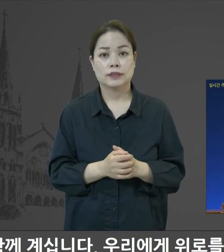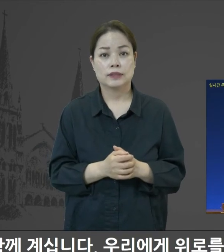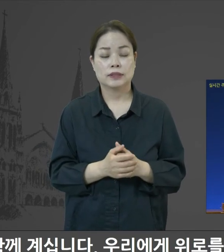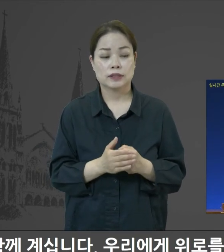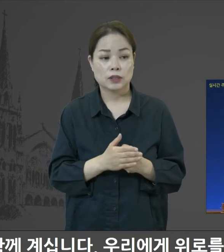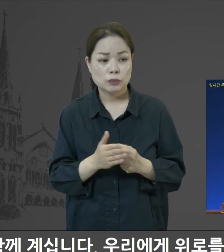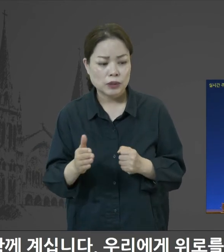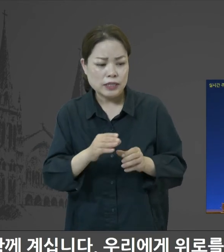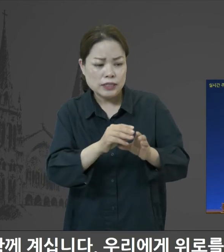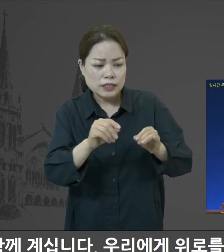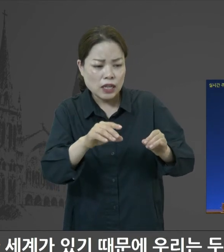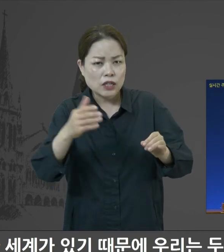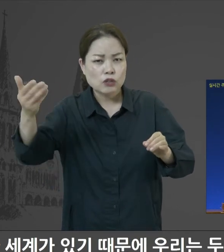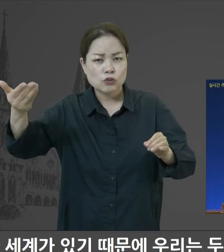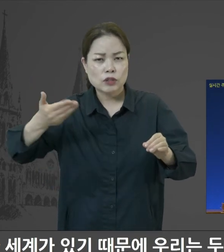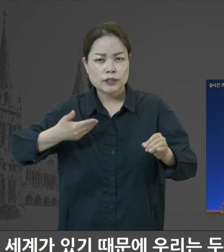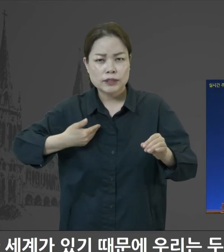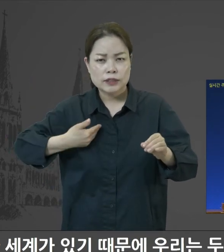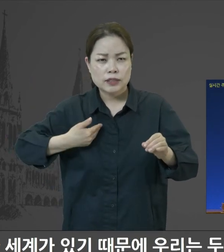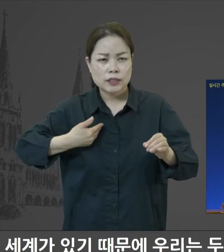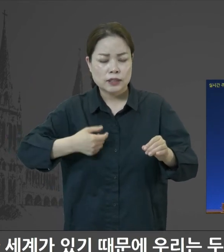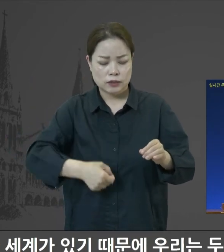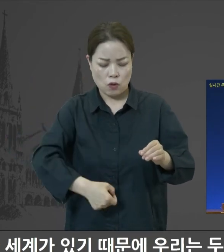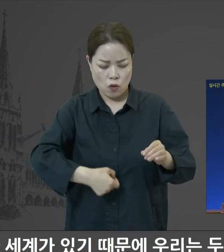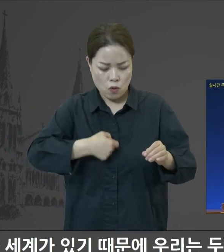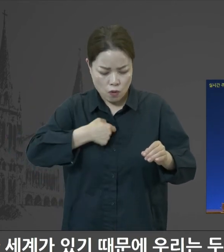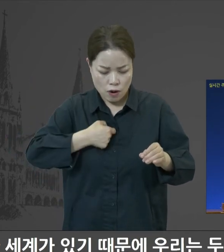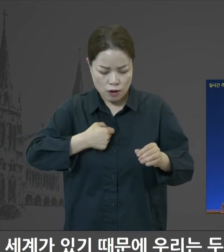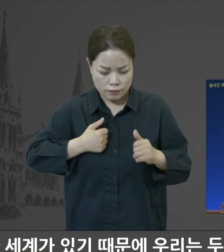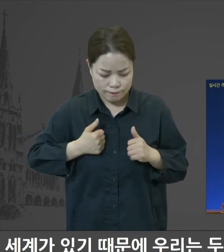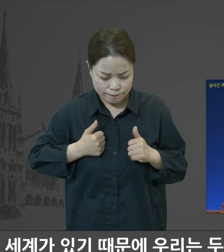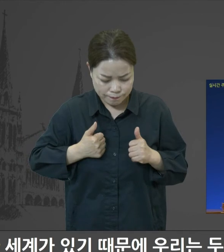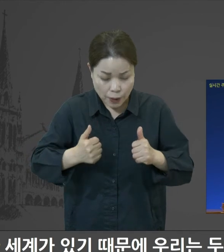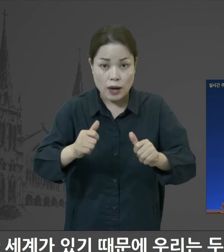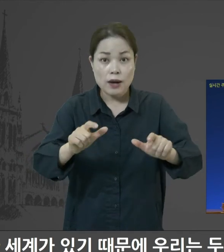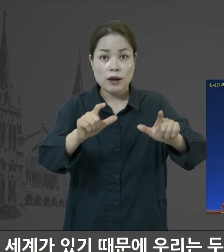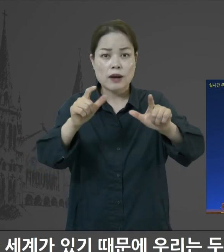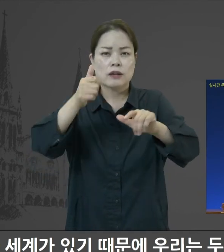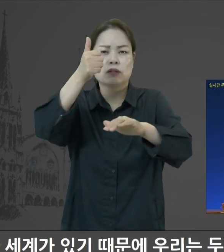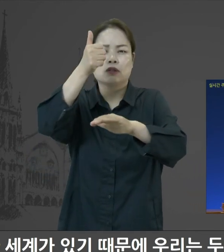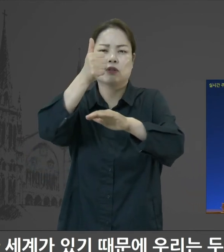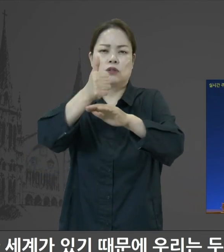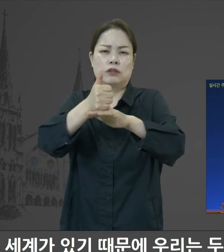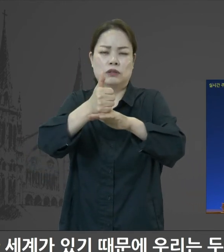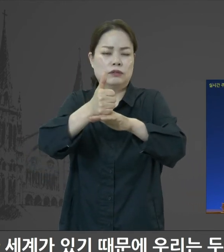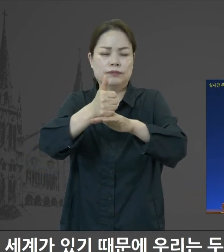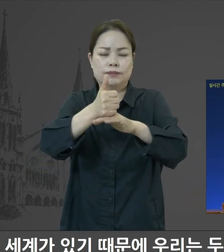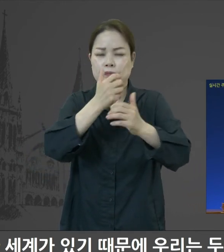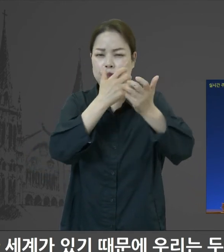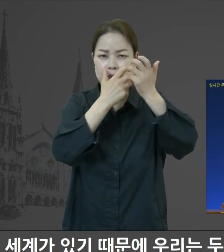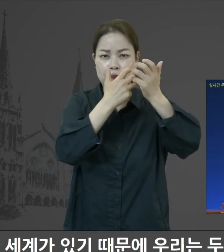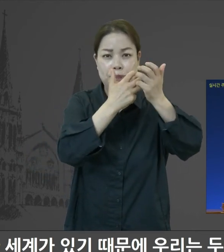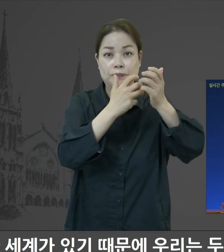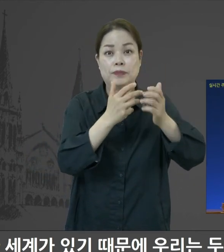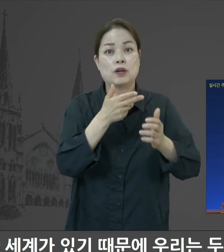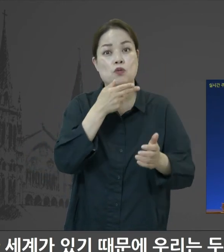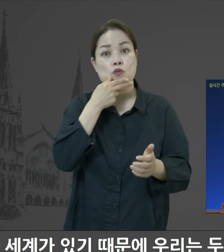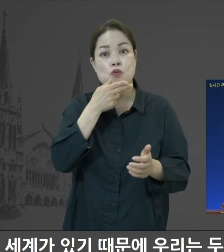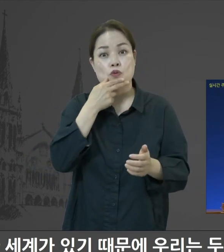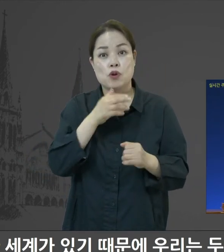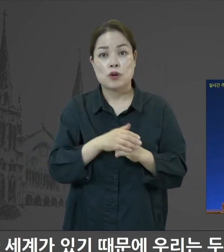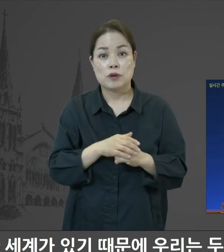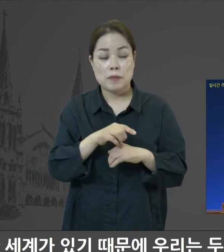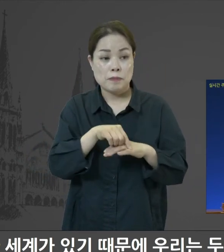그러므로 우리는 이 땅에 주어진 일에 정직하게 최선을 다해 살지만 결과에 너무 연연하지 않습니다. 우리